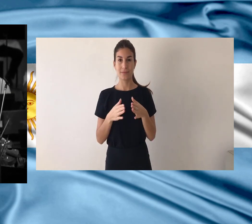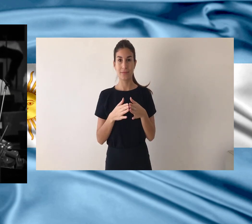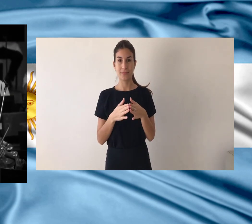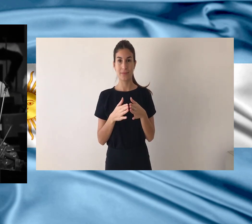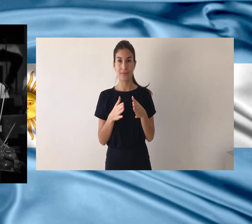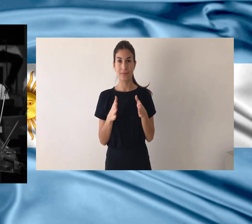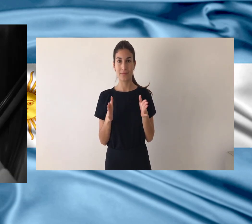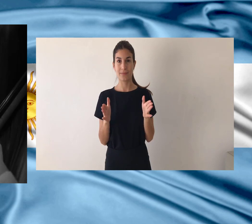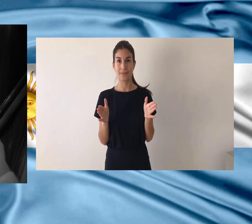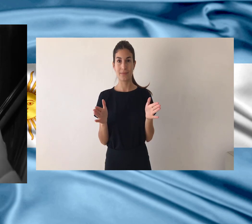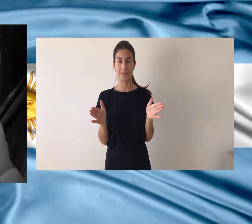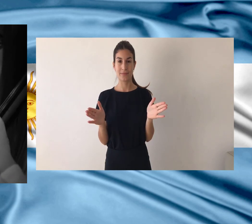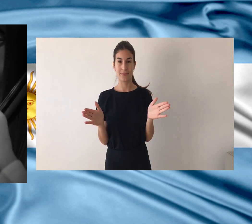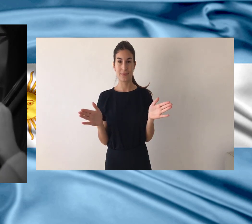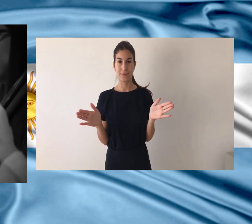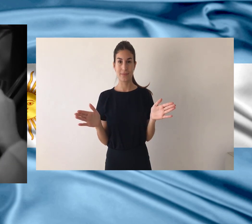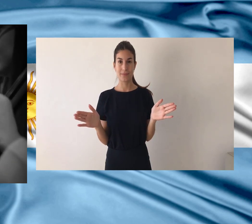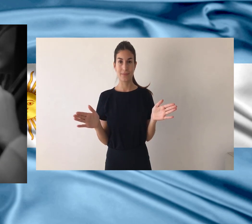dignísimo